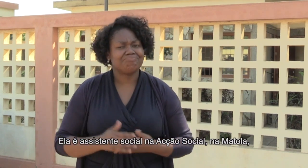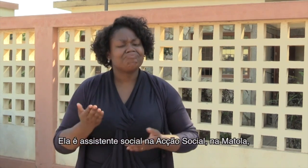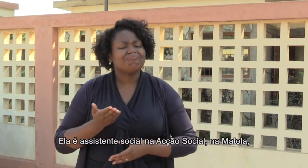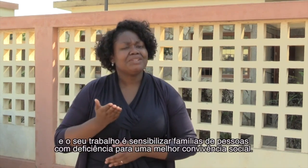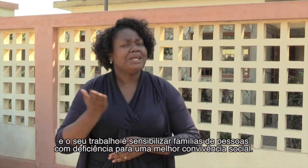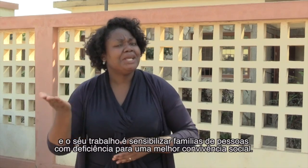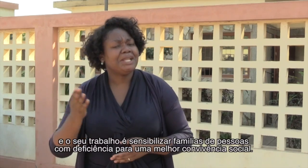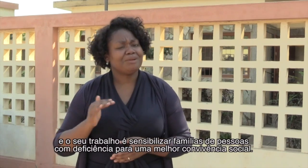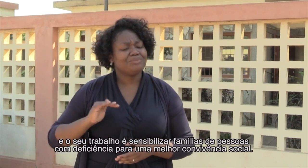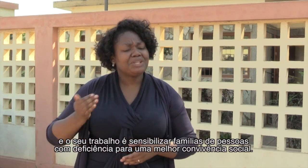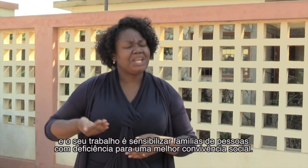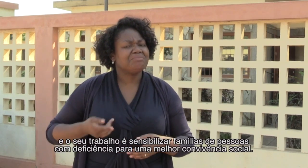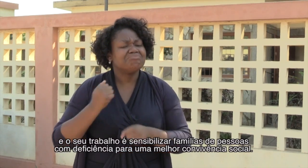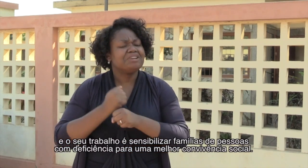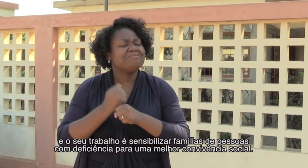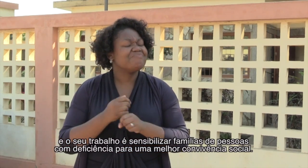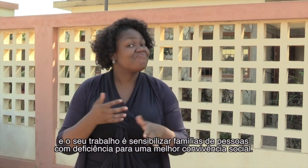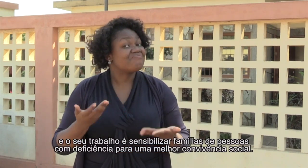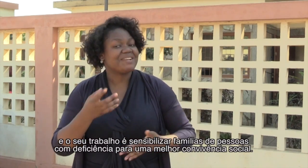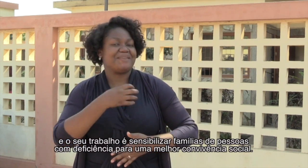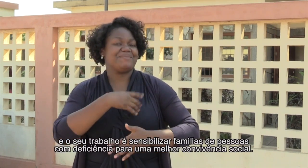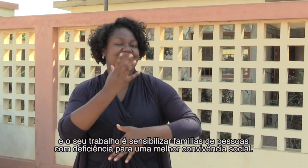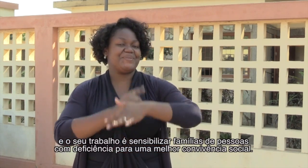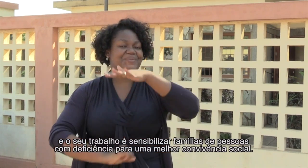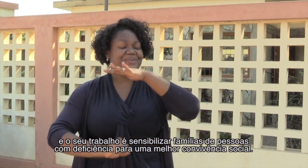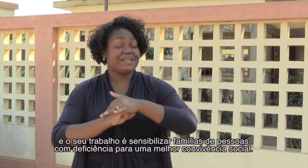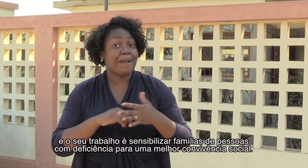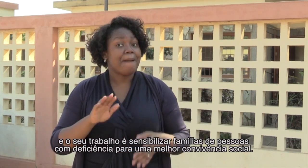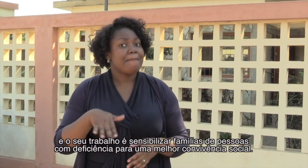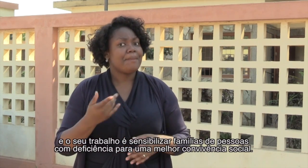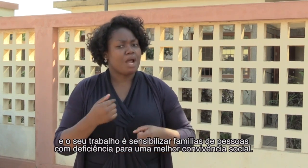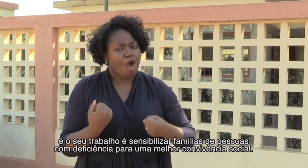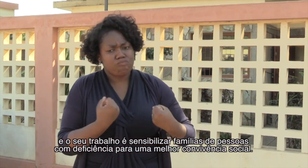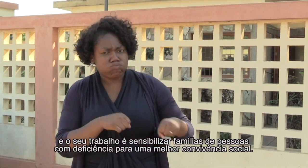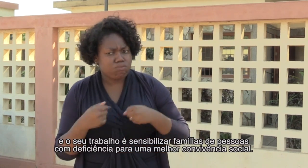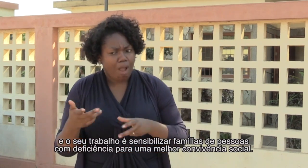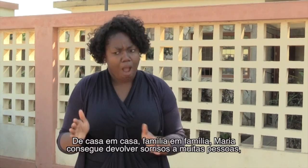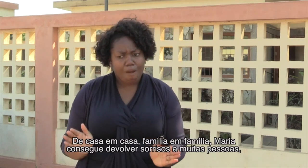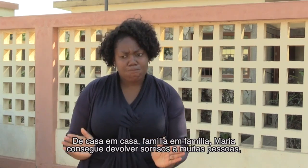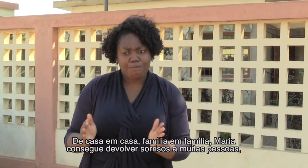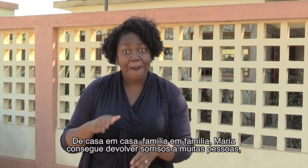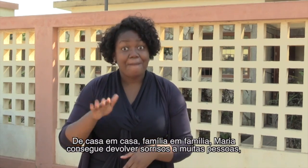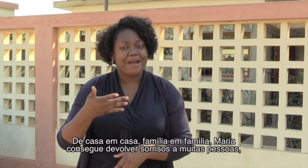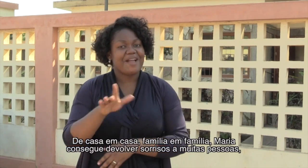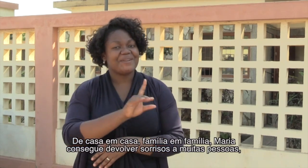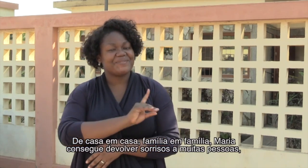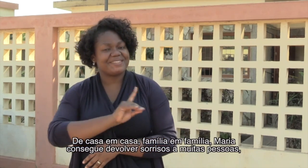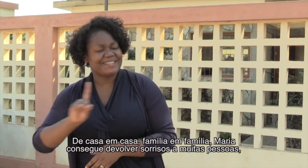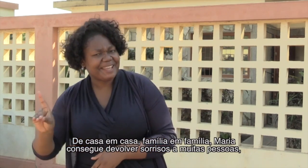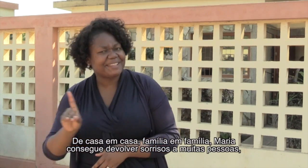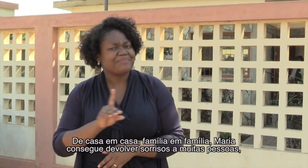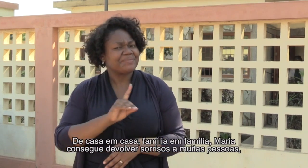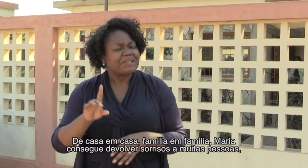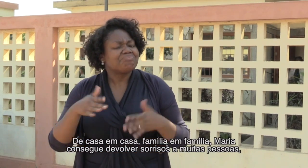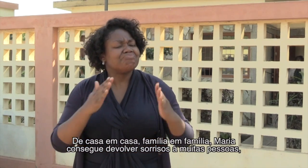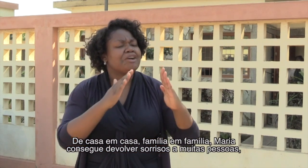Matola e o seu trabalho é sensibilizar famílias de pessoas com deficiência para uma melhor convivência social. De casa em